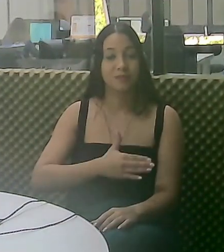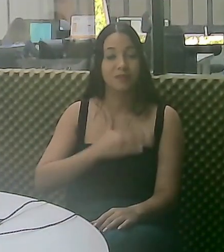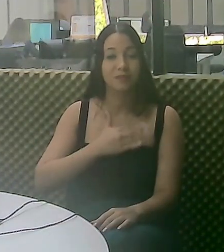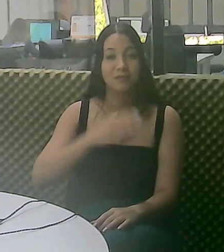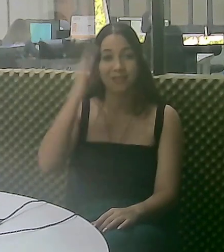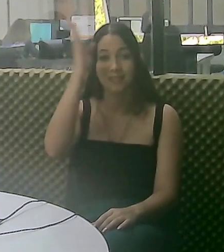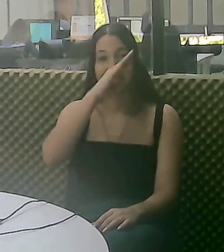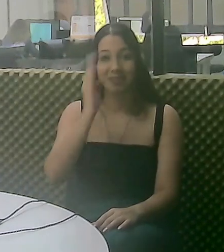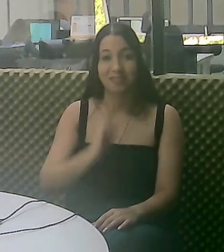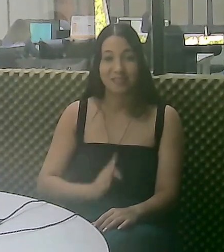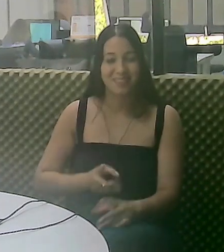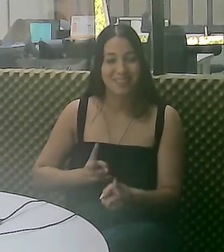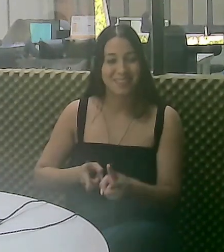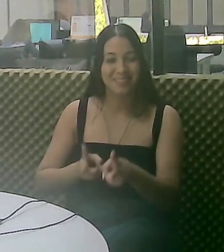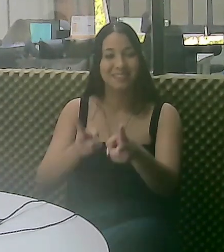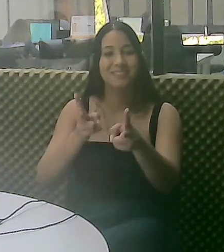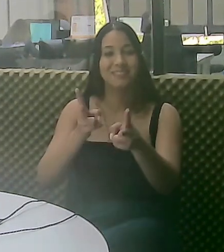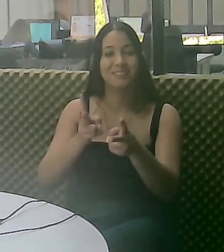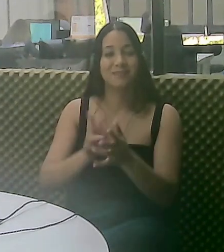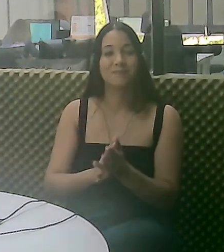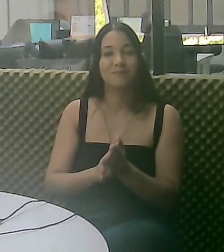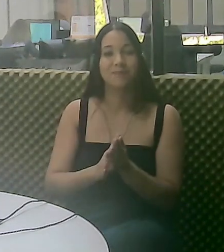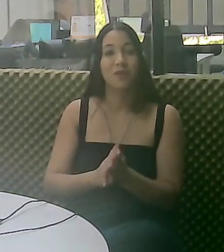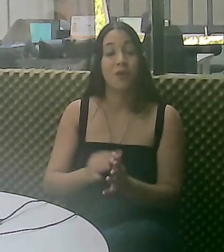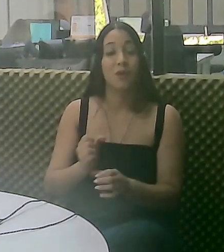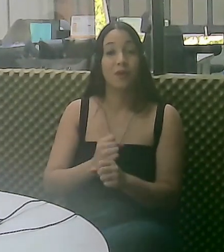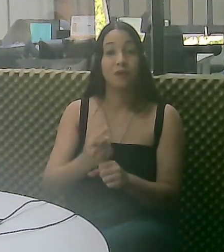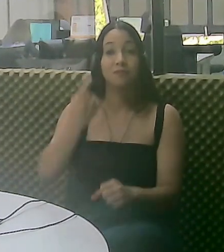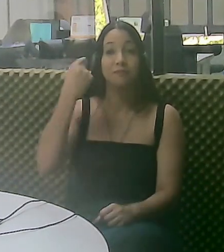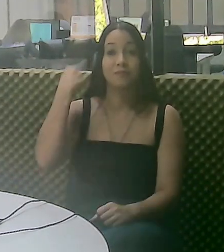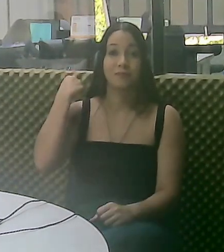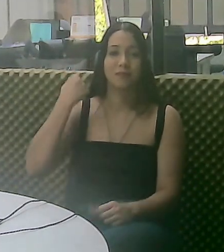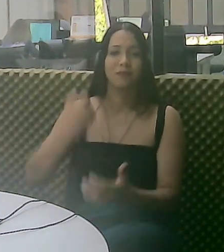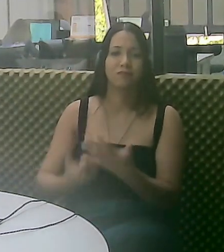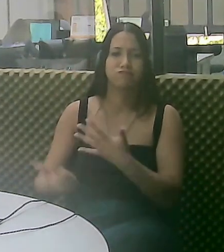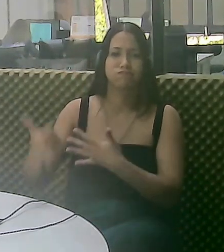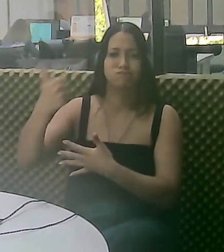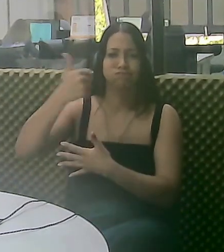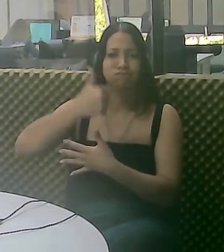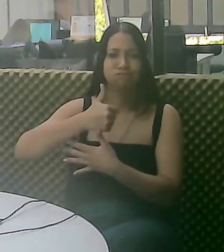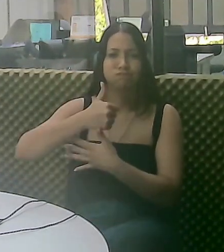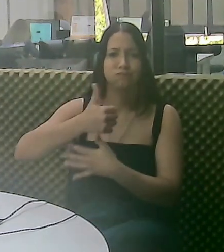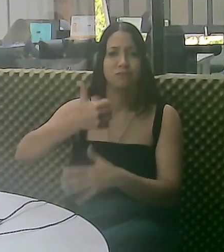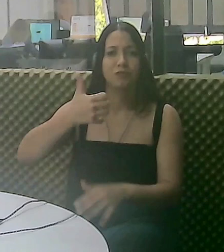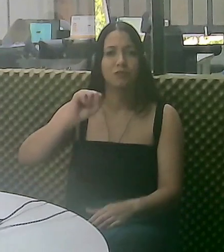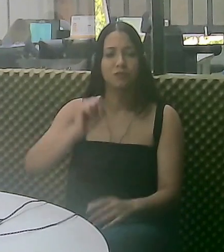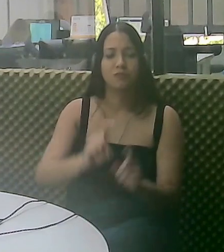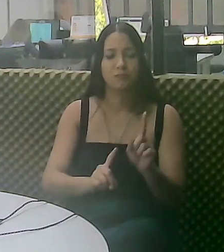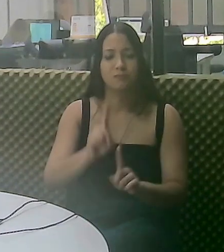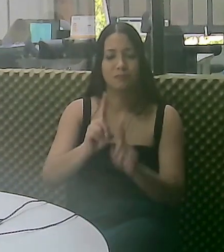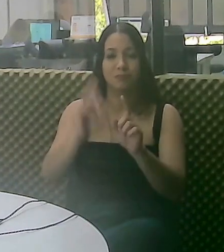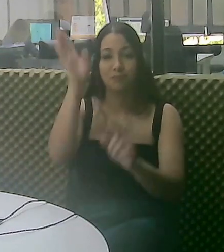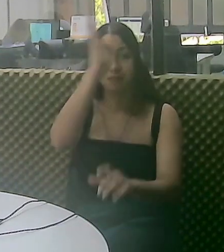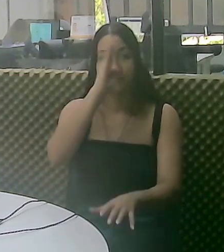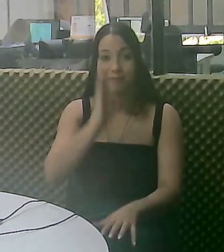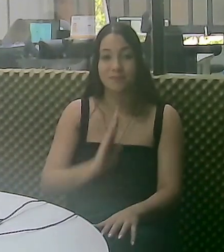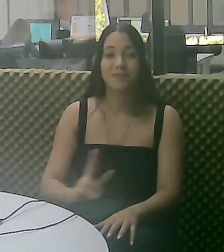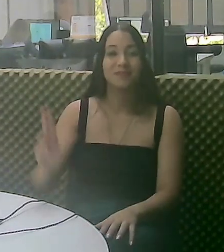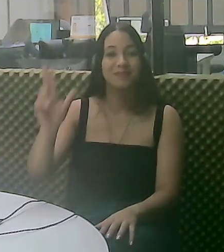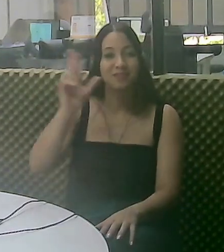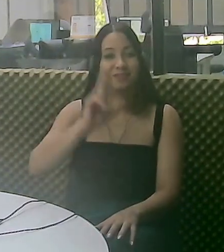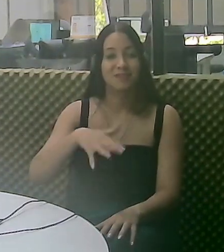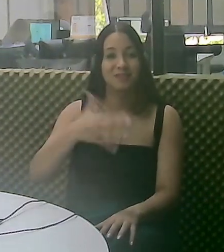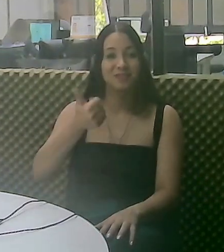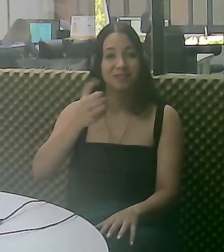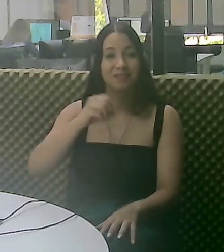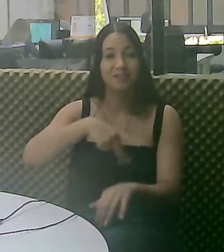destaque nacional constante. Figurando no último ano nas primeiras posições de ao menos 18 rankings brasileiros, Uberlândia é a